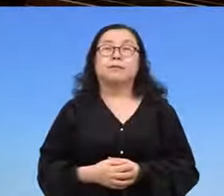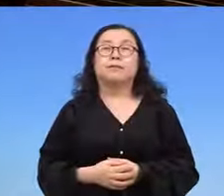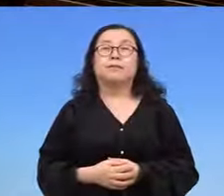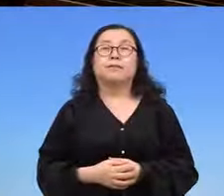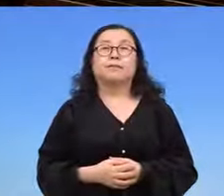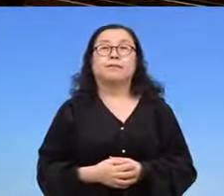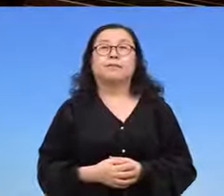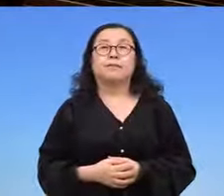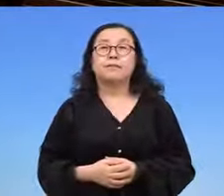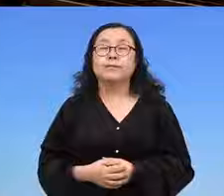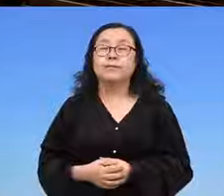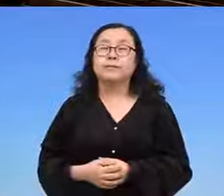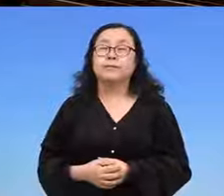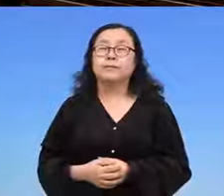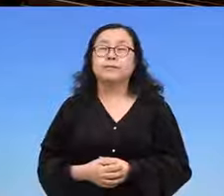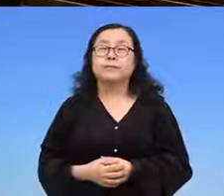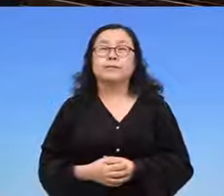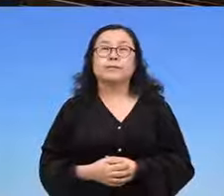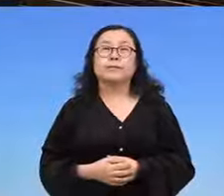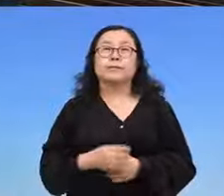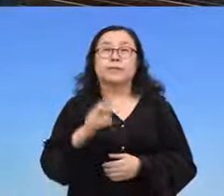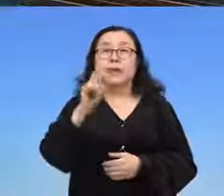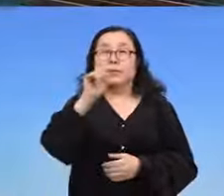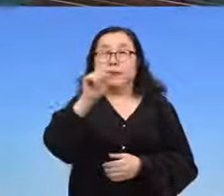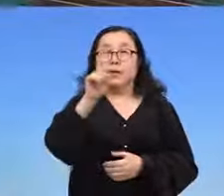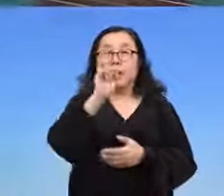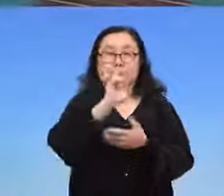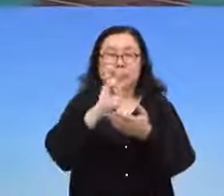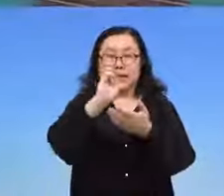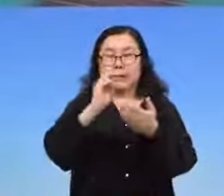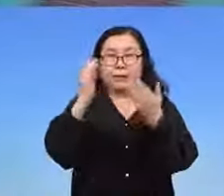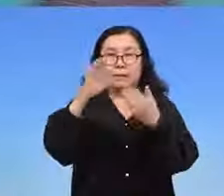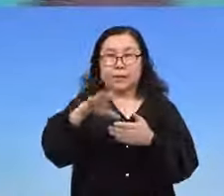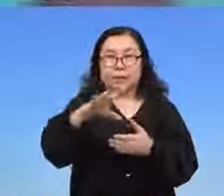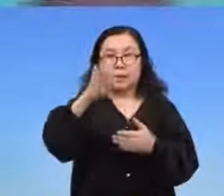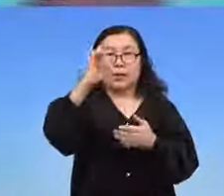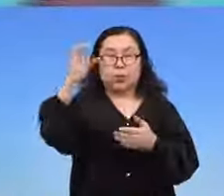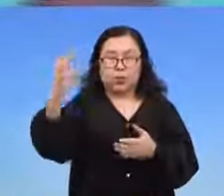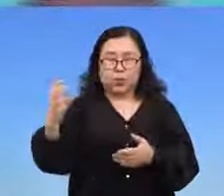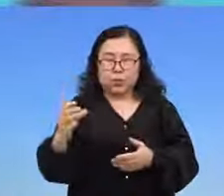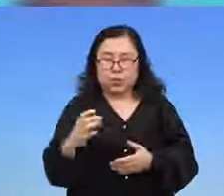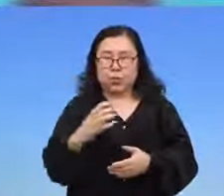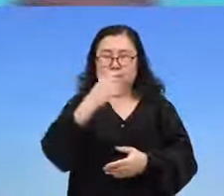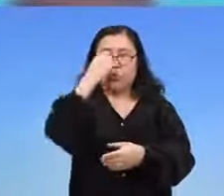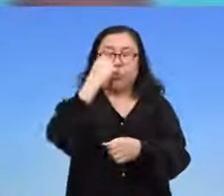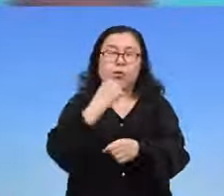거룩하신 하나님, 주께 감사드리세.